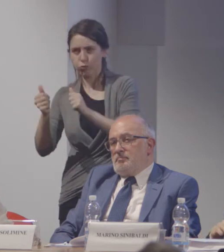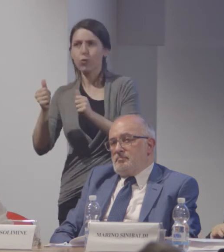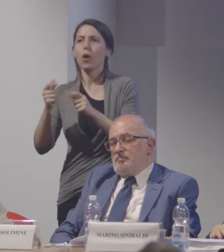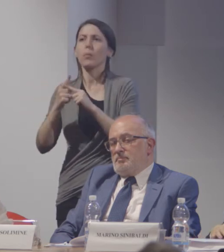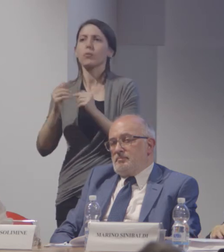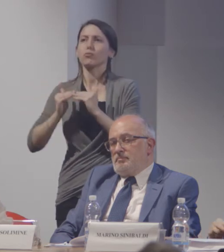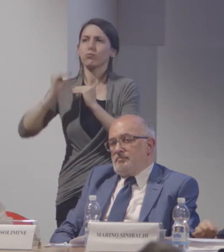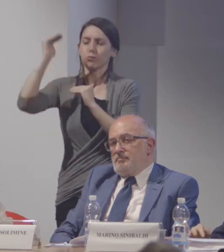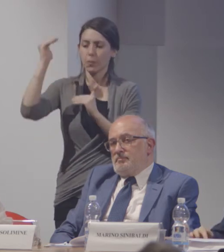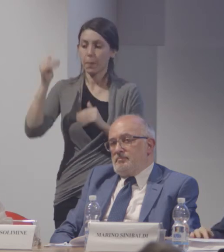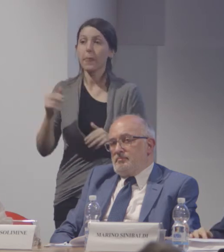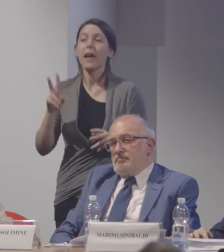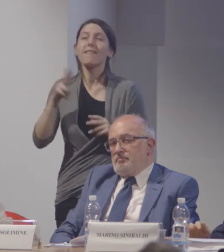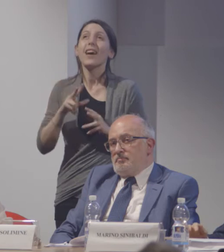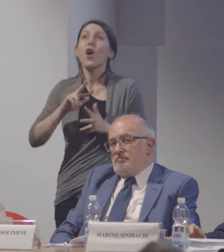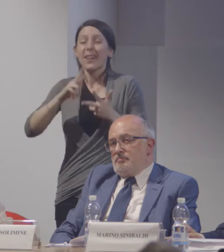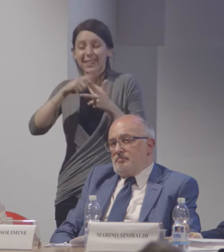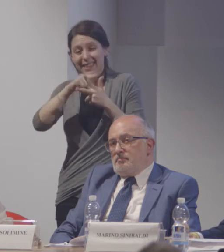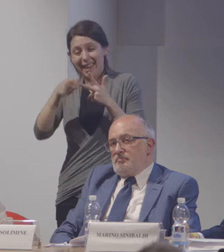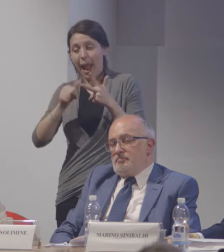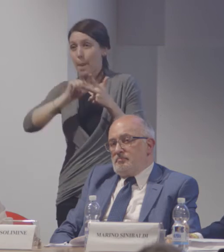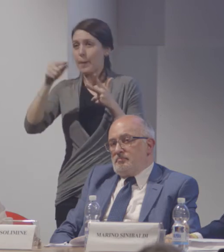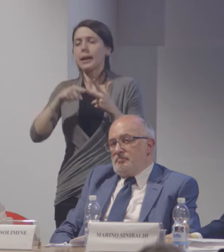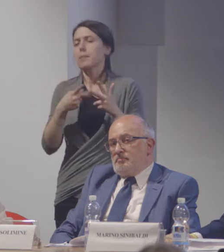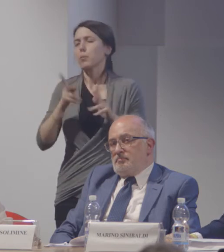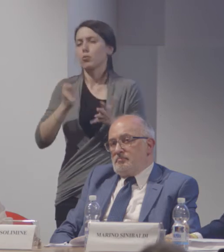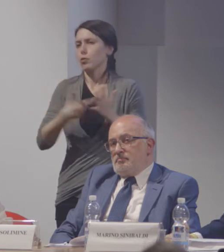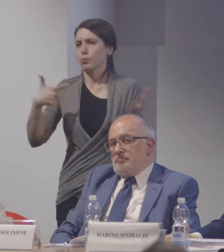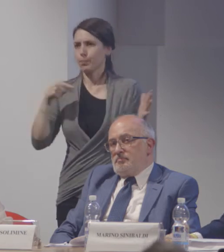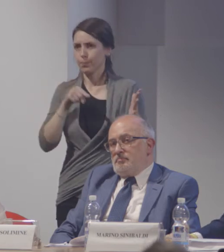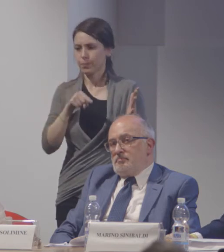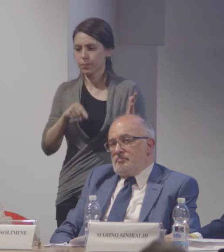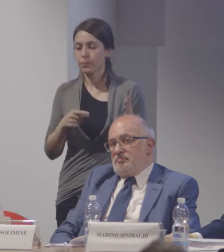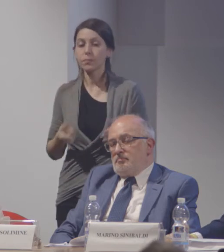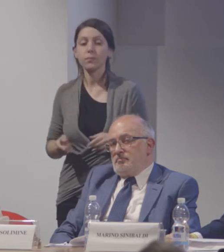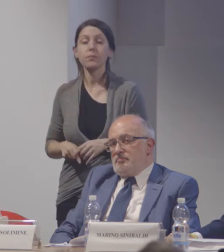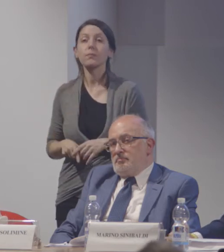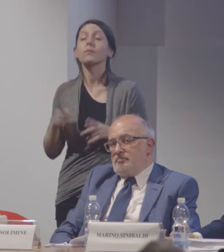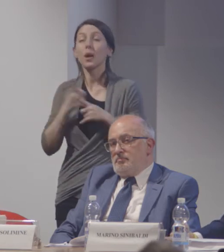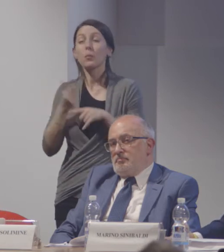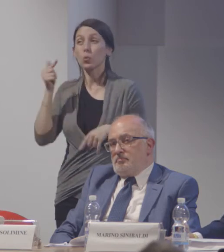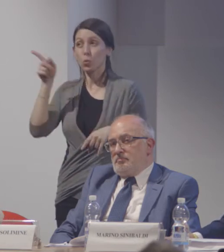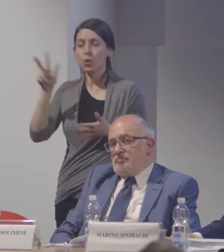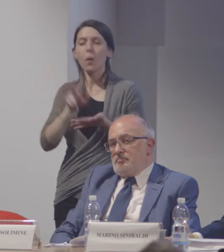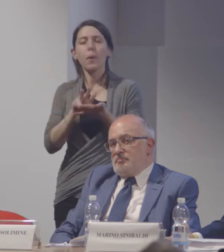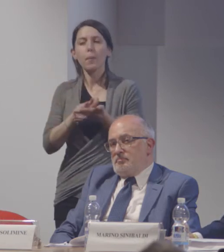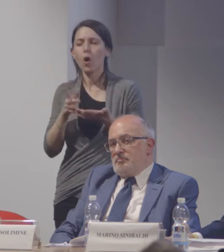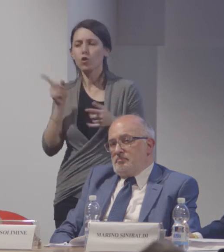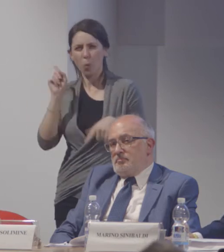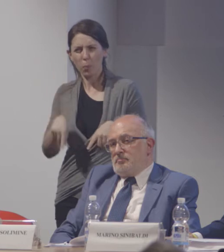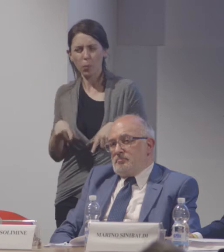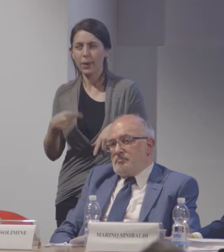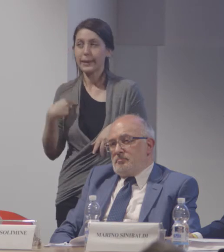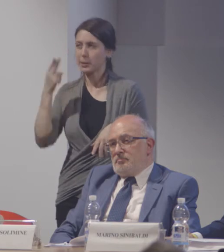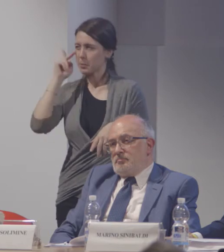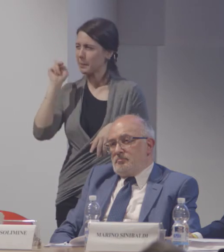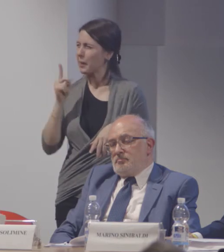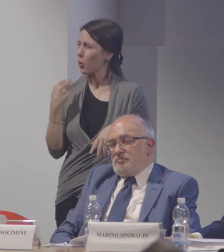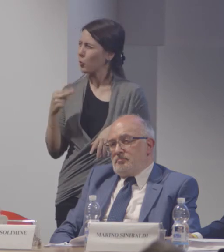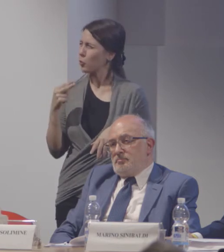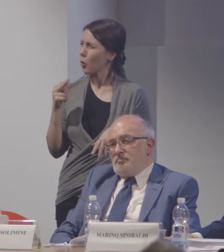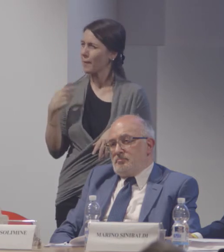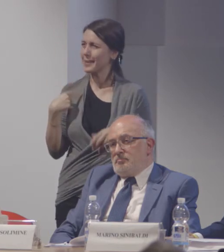soprattutto i primi tre punti essenziali. Aveva anche proposto, non mi ricordo più dove perché